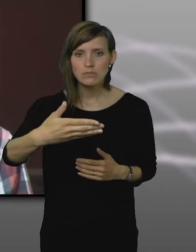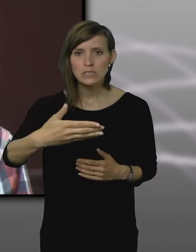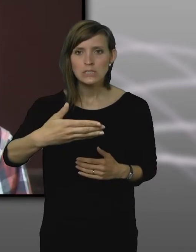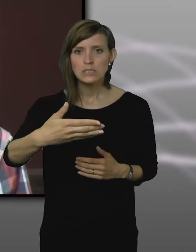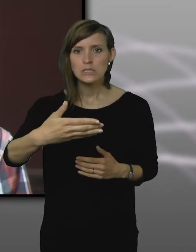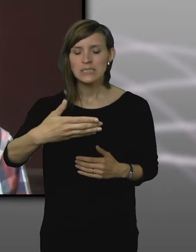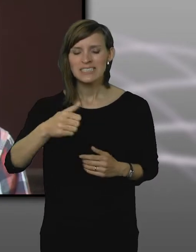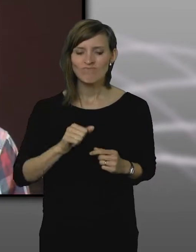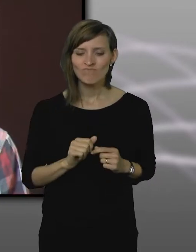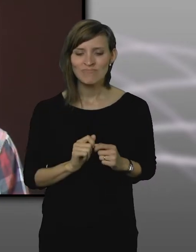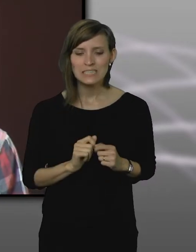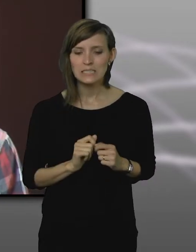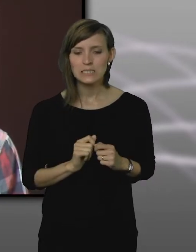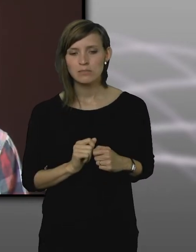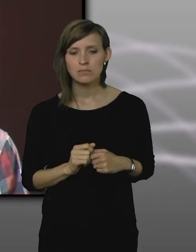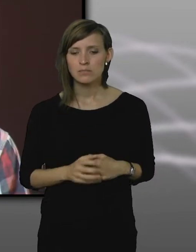Inte där.